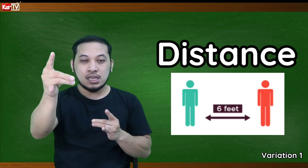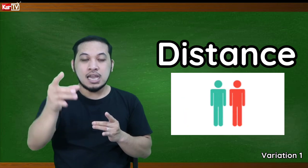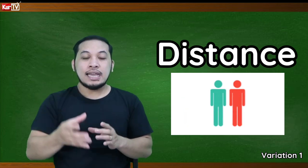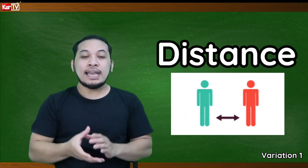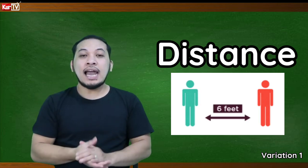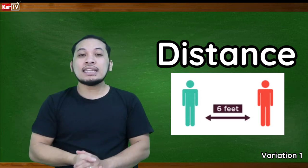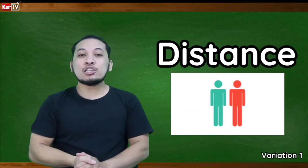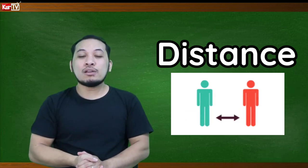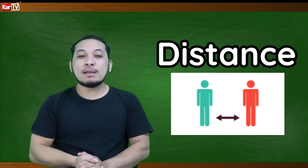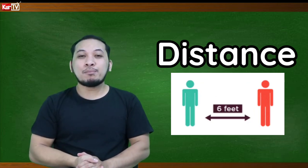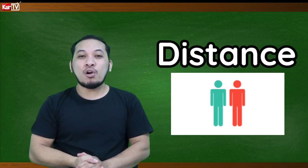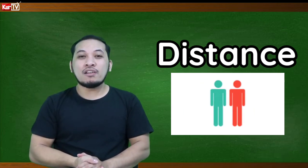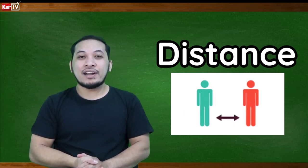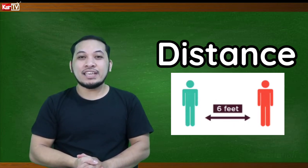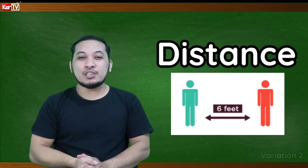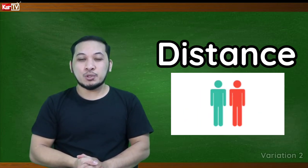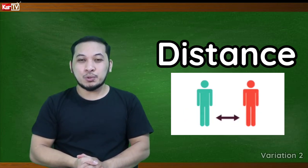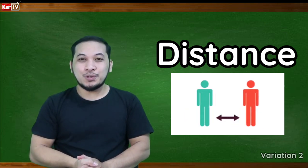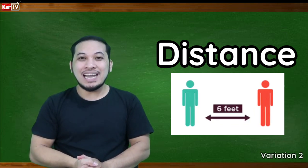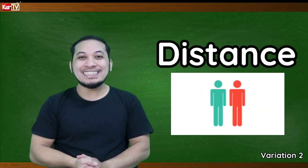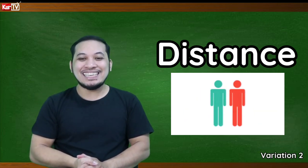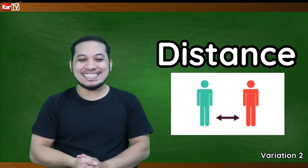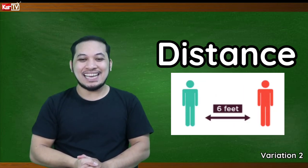At ito naman po ang variation 2 ng distance.